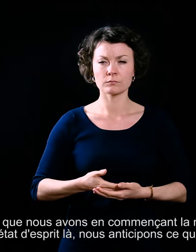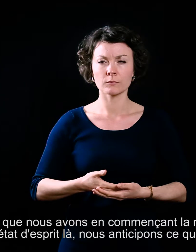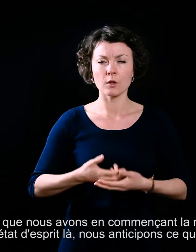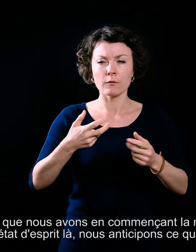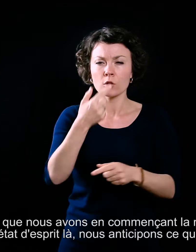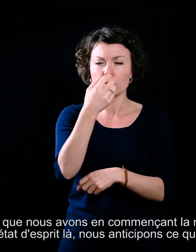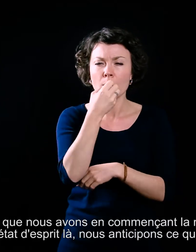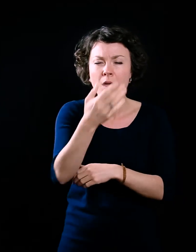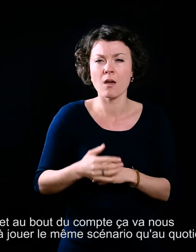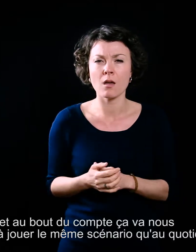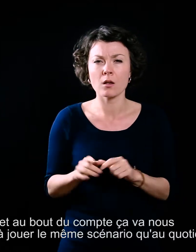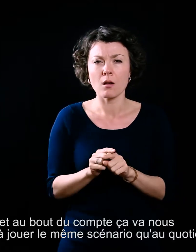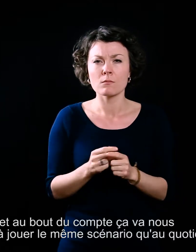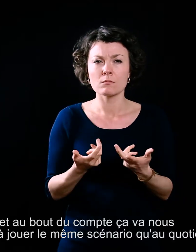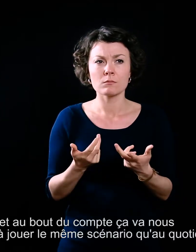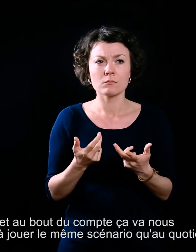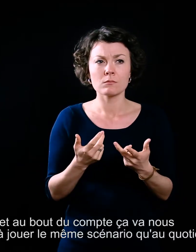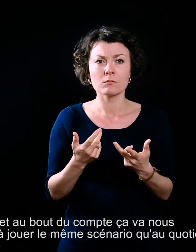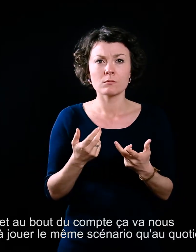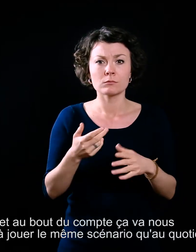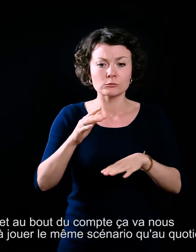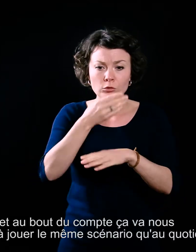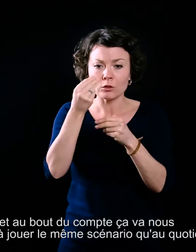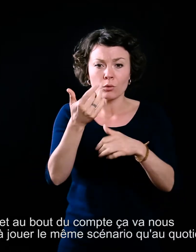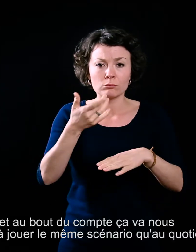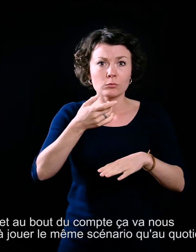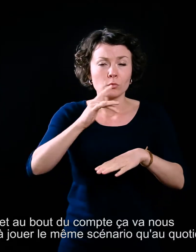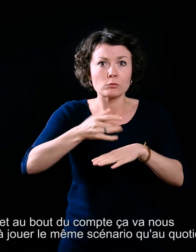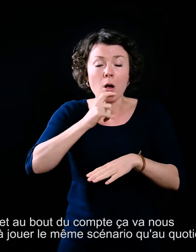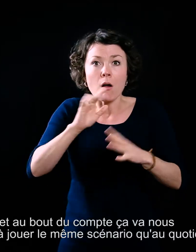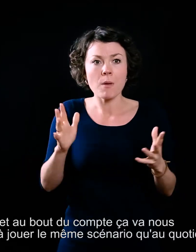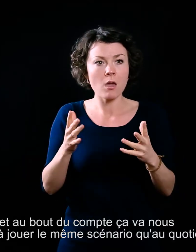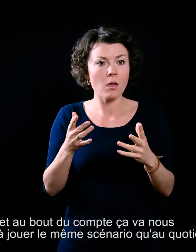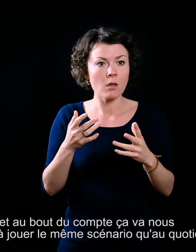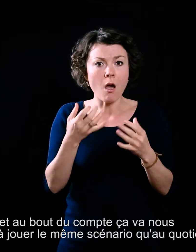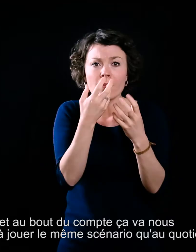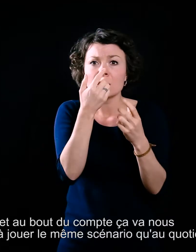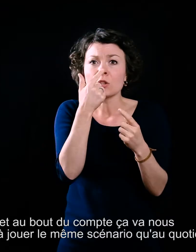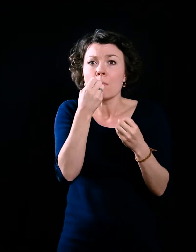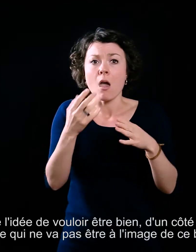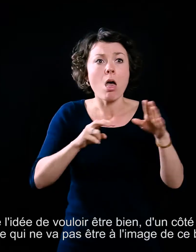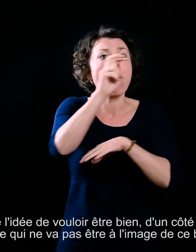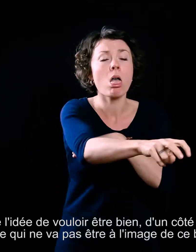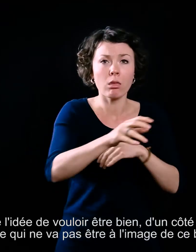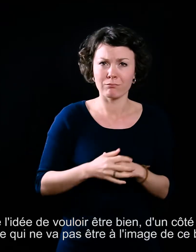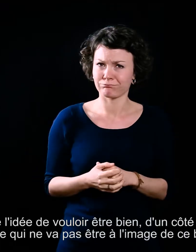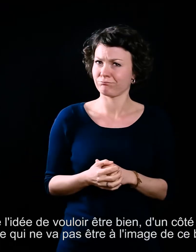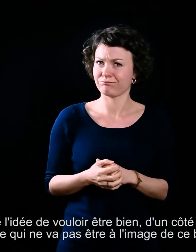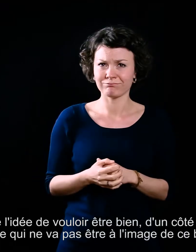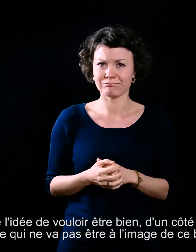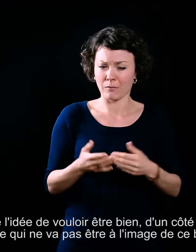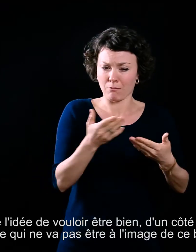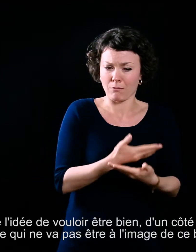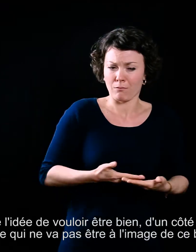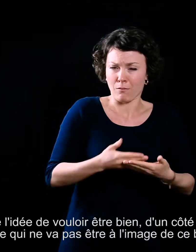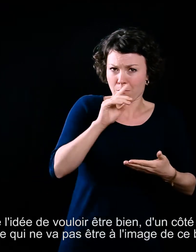passer. Et au bout du compte, ça va nous amener à jouer le même scénario qu'au quotidien, c'est-à-dire